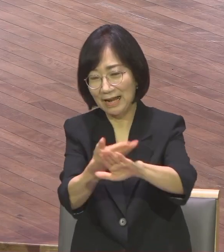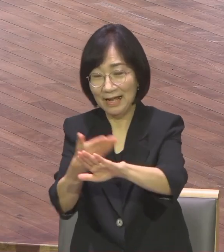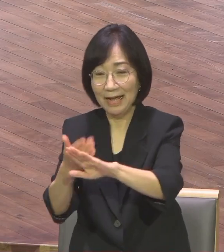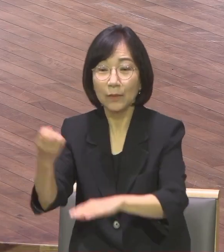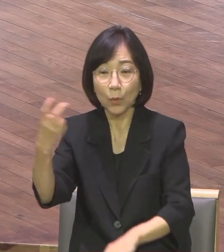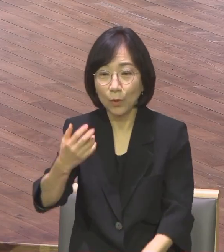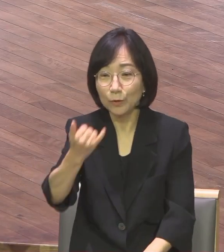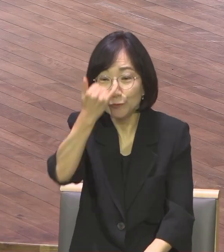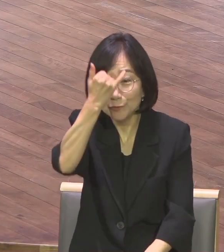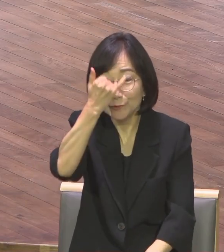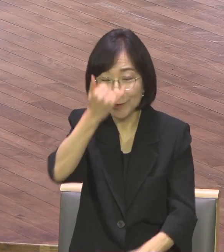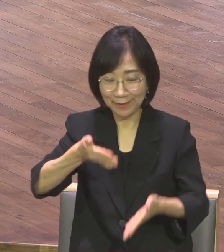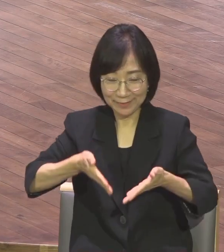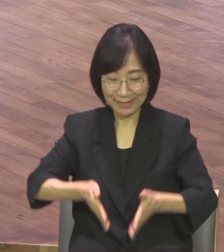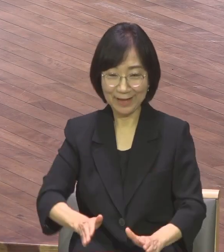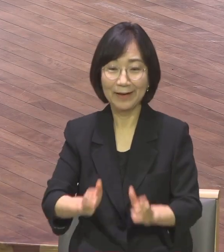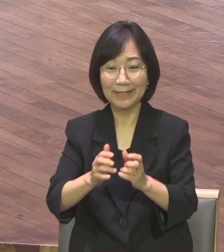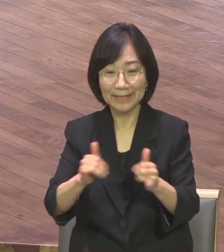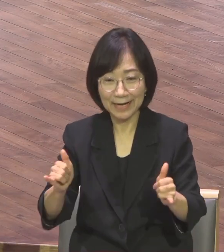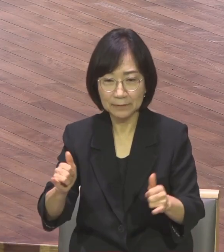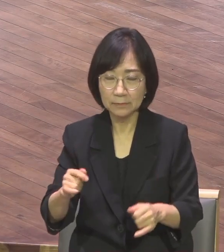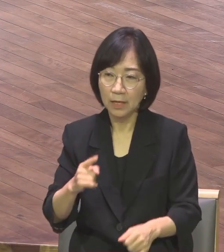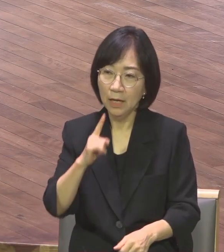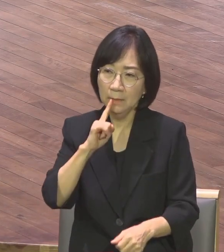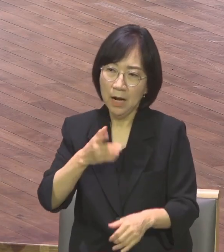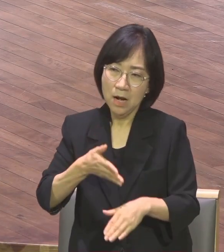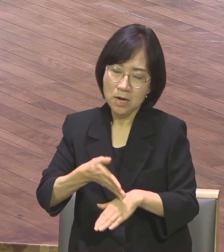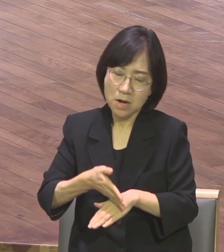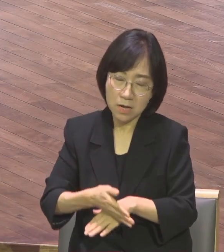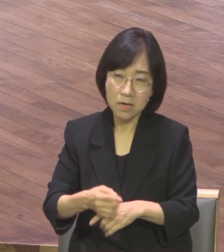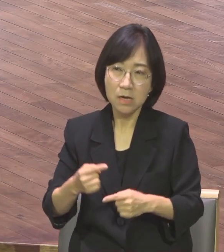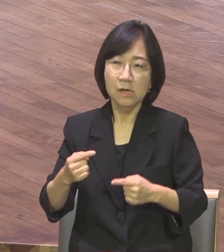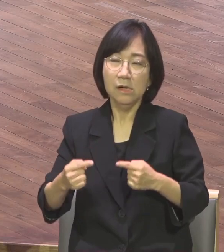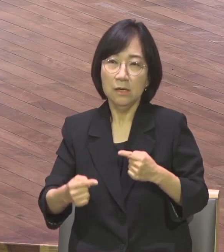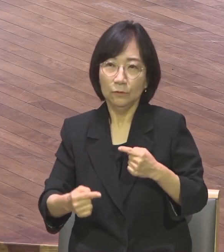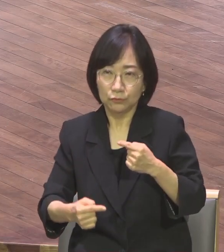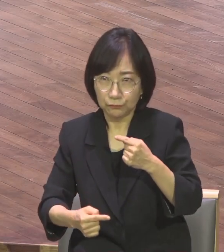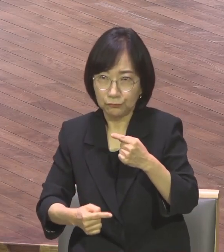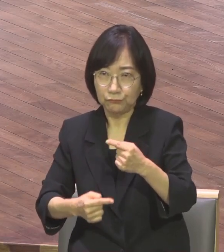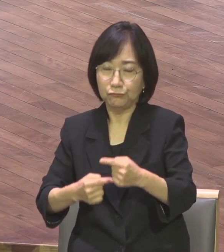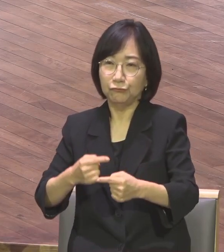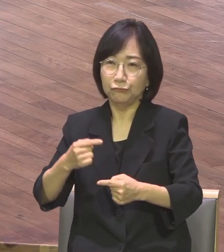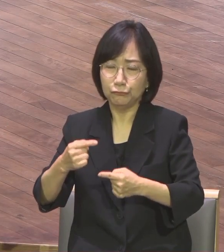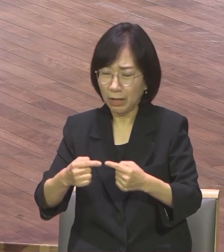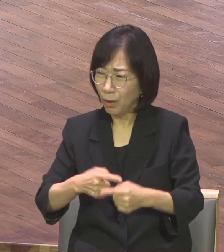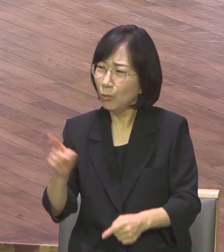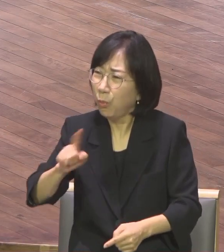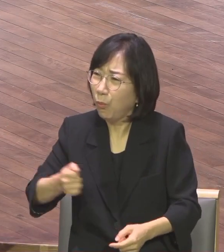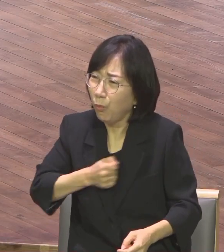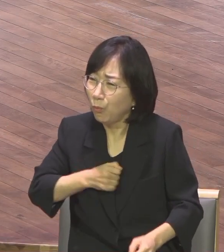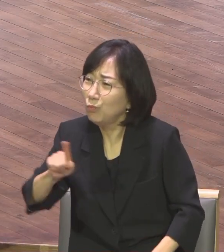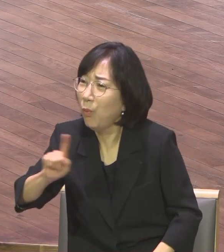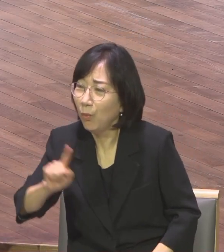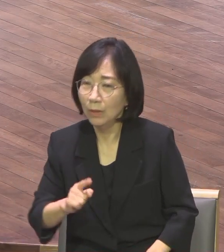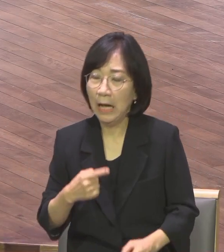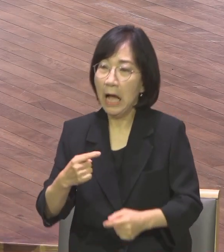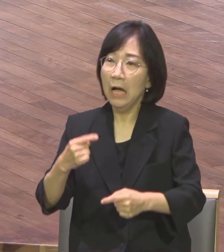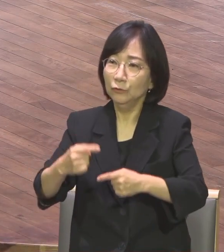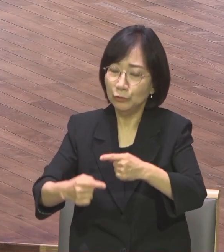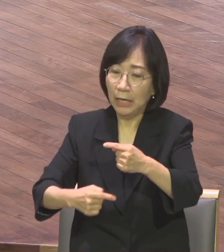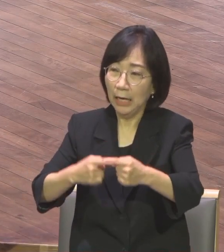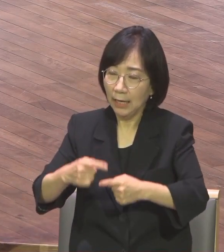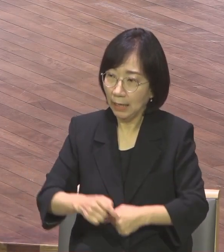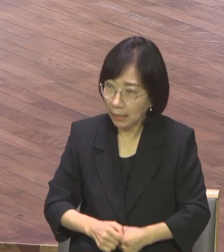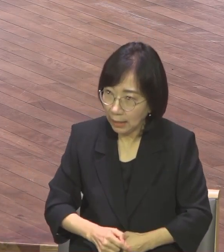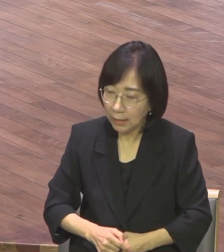충청도 사람들은 뭘 말려고 말을 하려고 하는지 뭐 생각하는지 한참 있어야 돼요. 표현을 안 해요. 나 그런